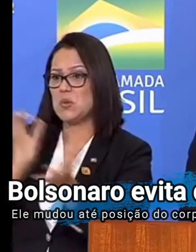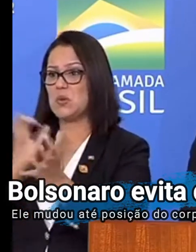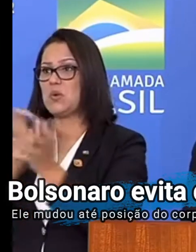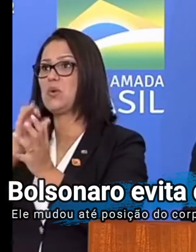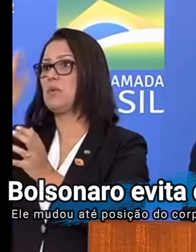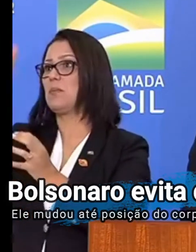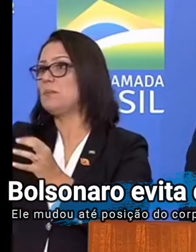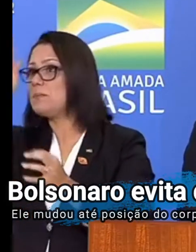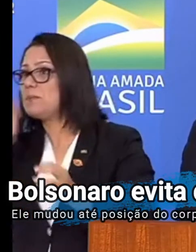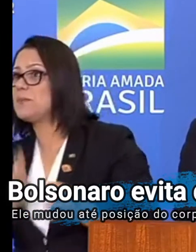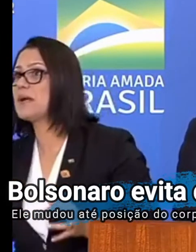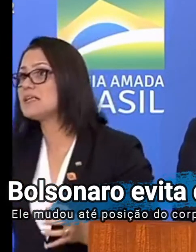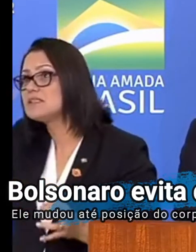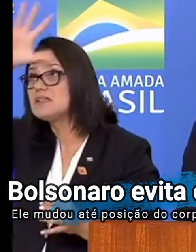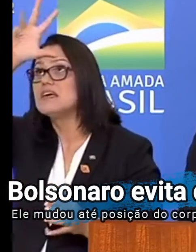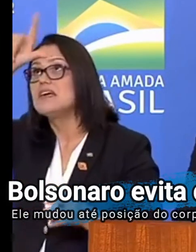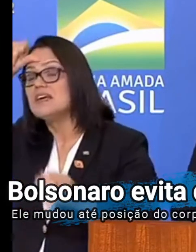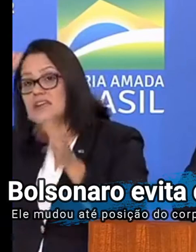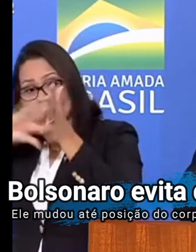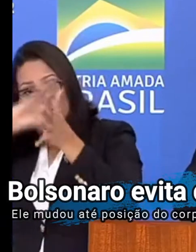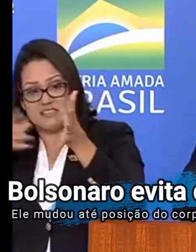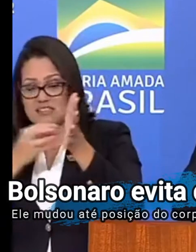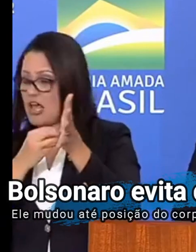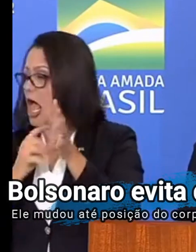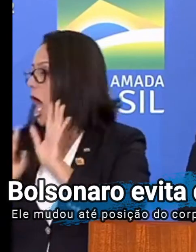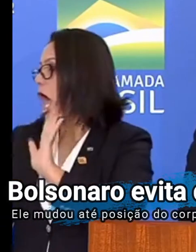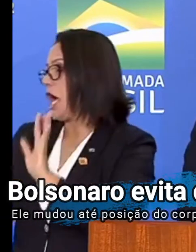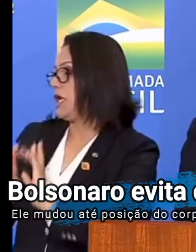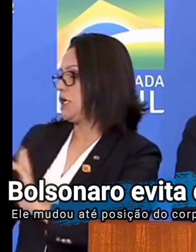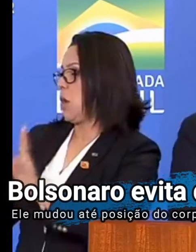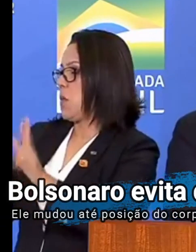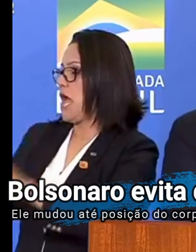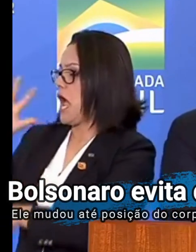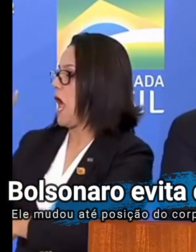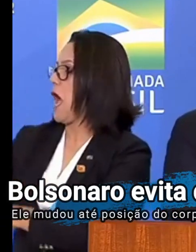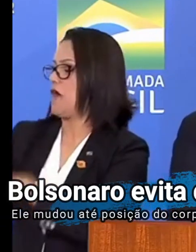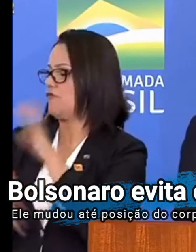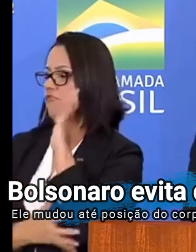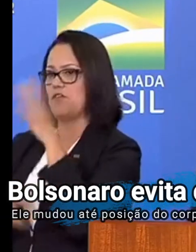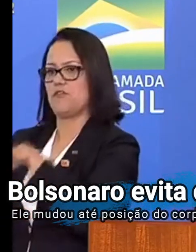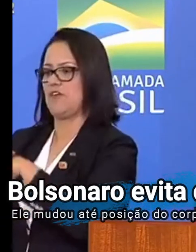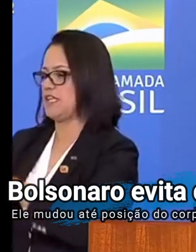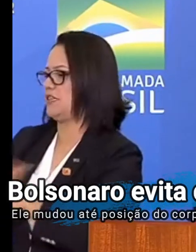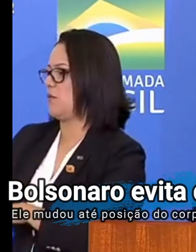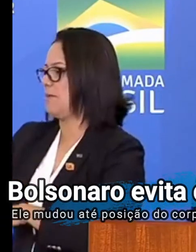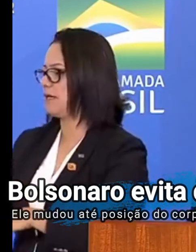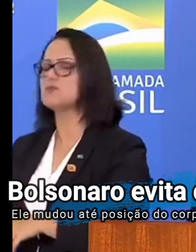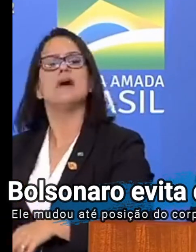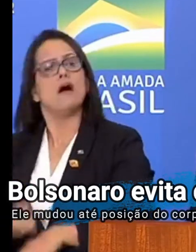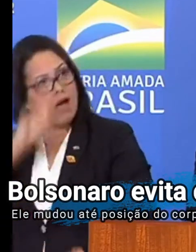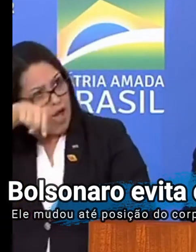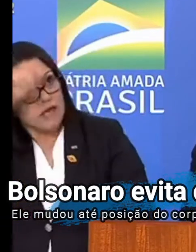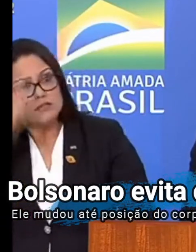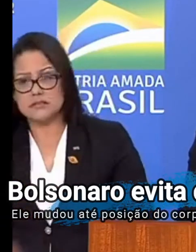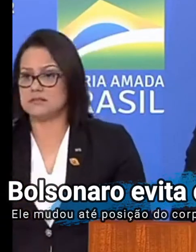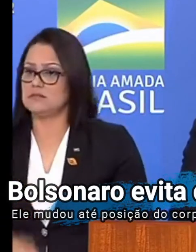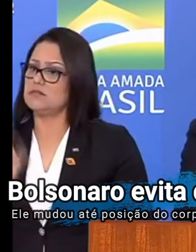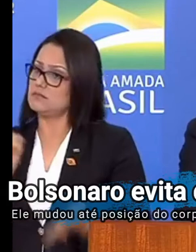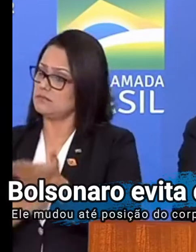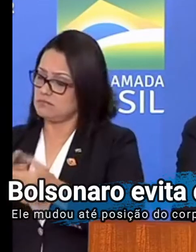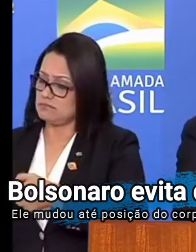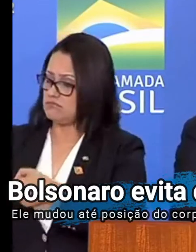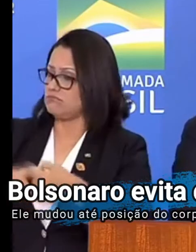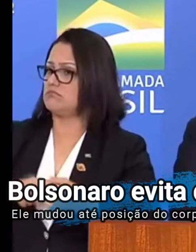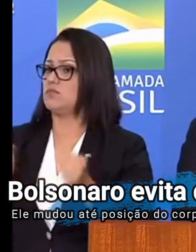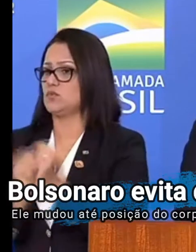não pertence a nós pertence sim tem oferecido a líderes mundiais em parceria repito